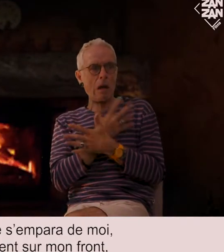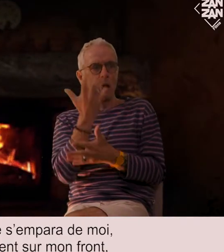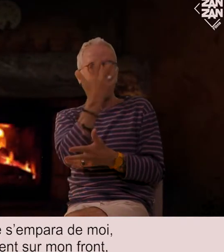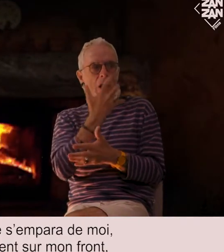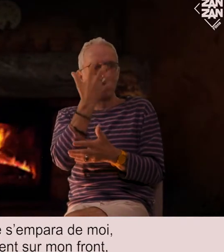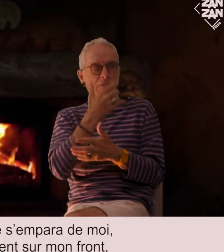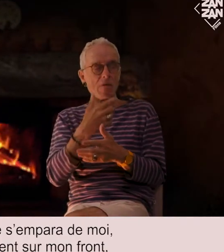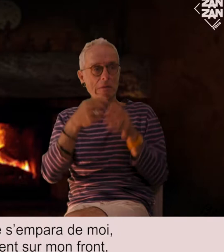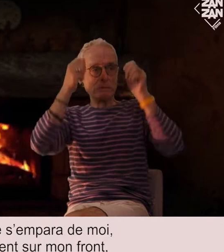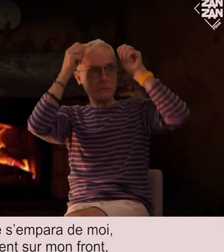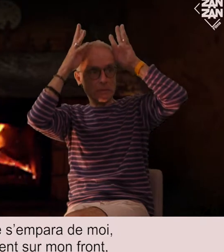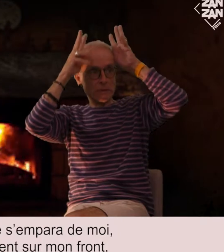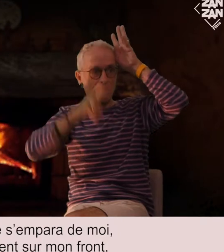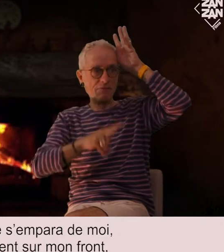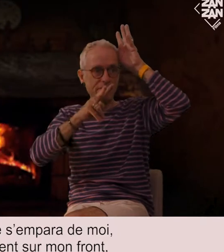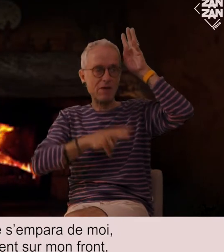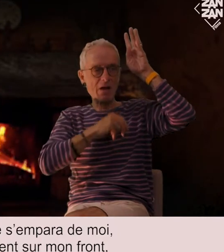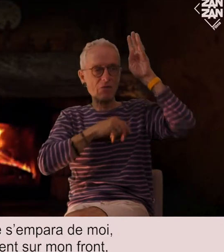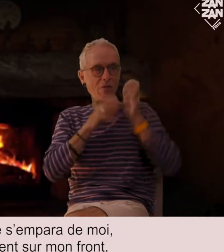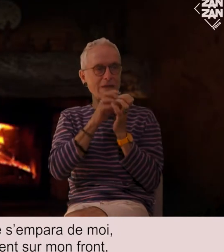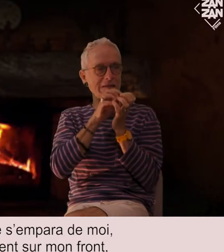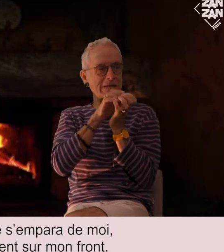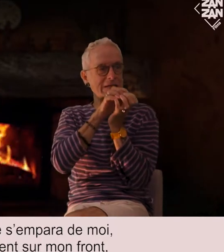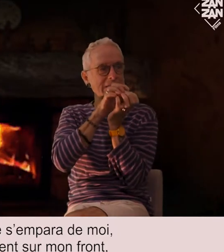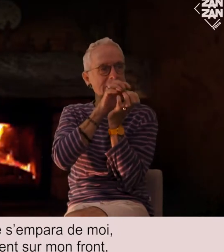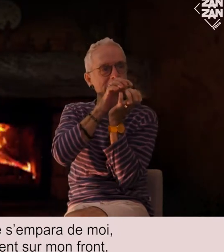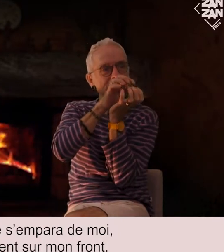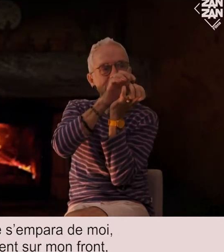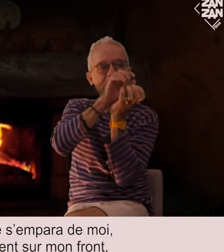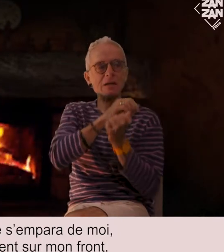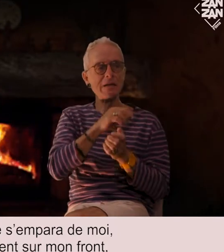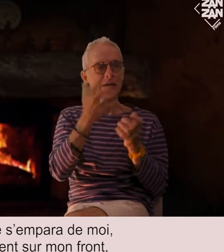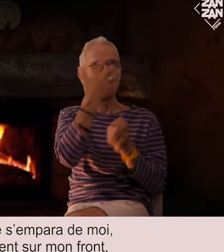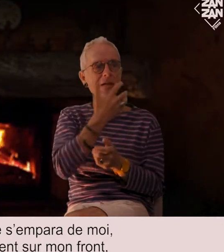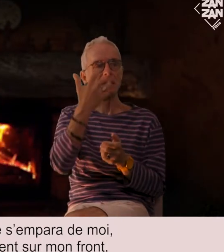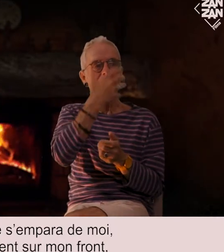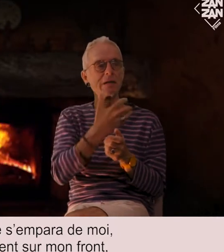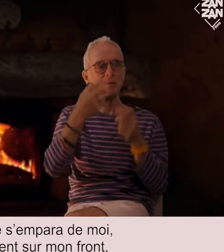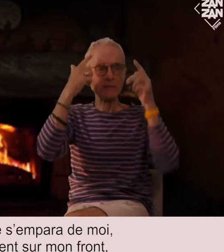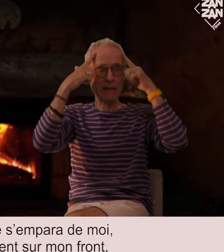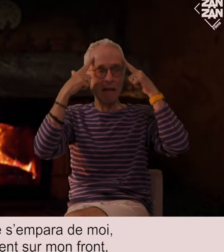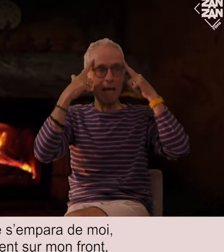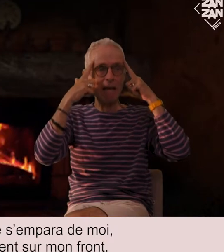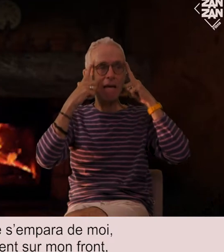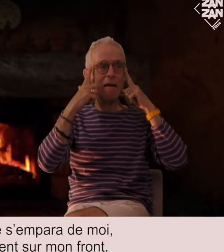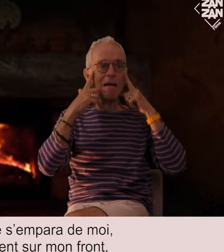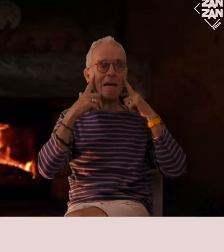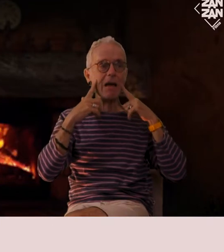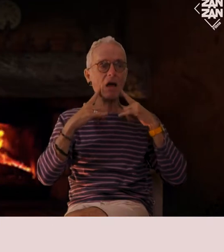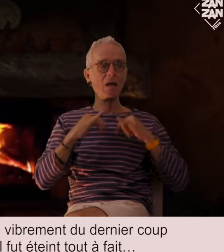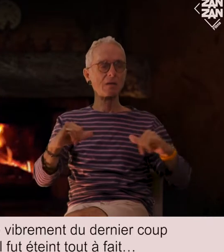Mes cheveux se hérissèrent sur mon front. Mes dents s'entrechoquèrent à se briser. Une sueur froide inonda tout mon corps.